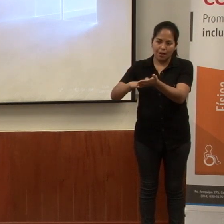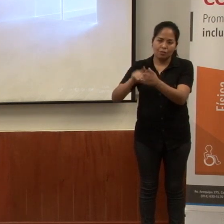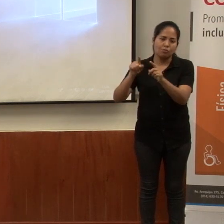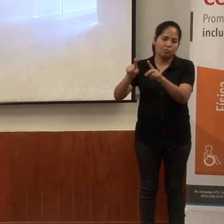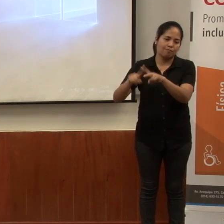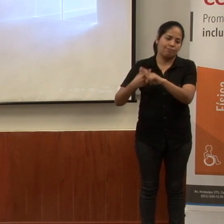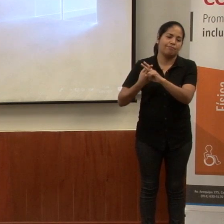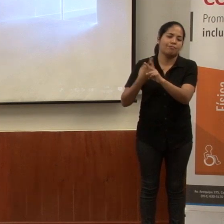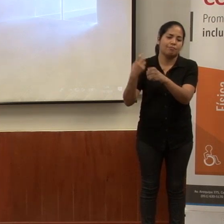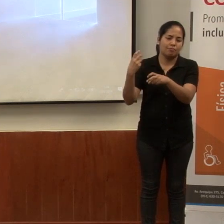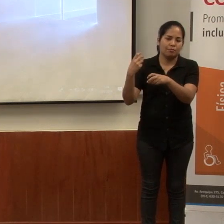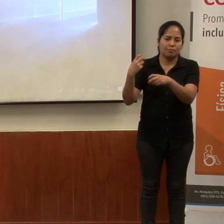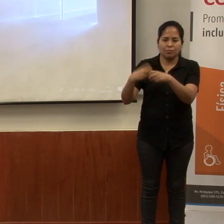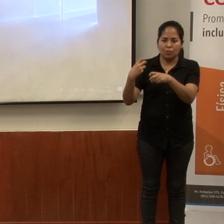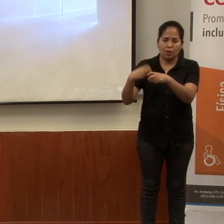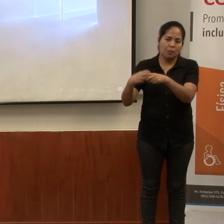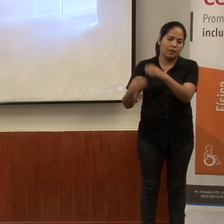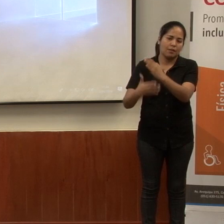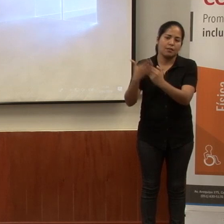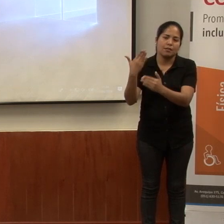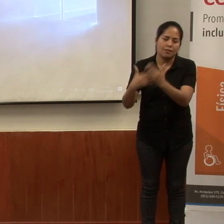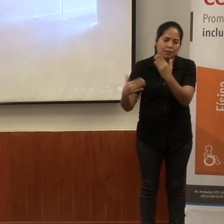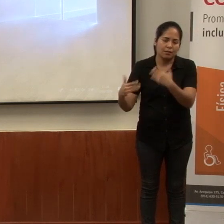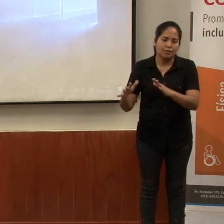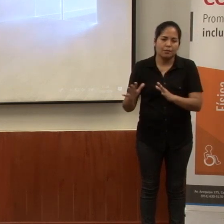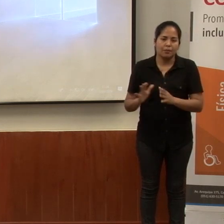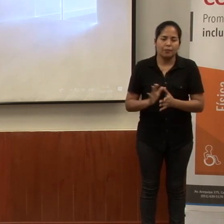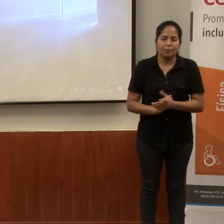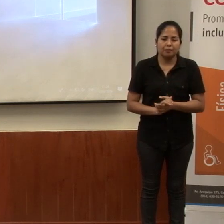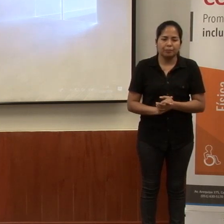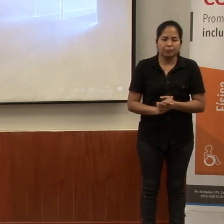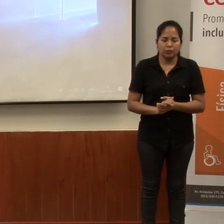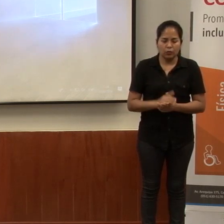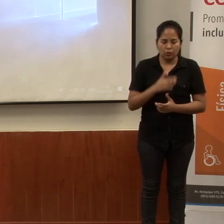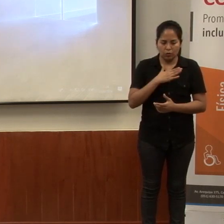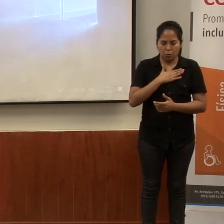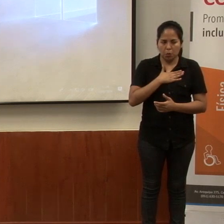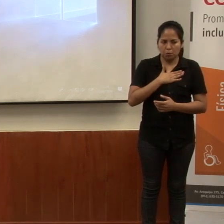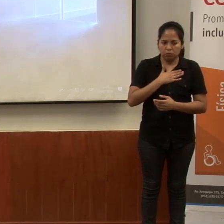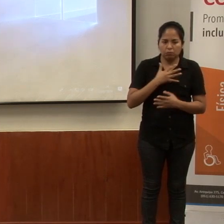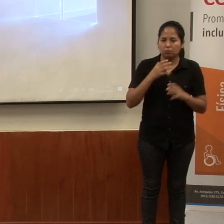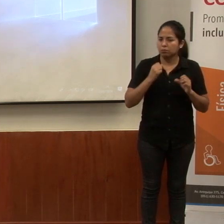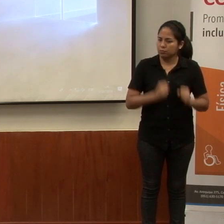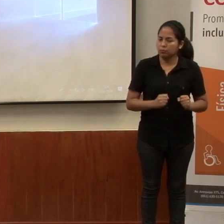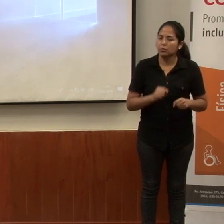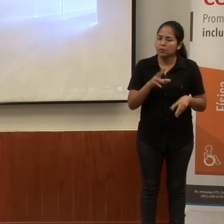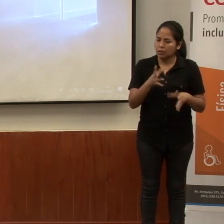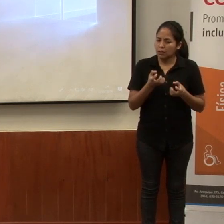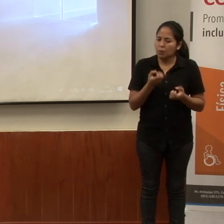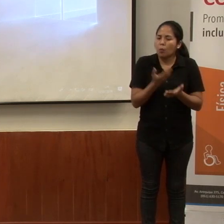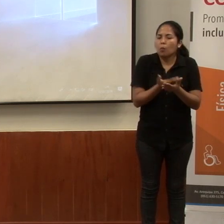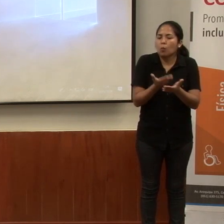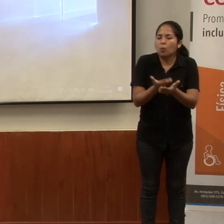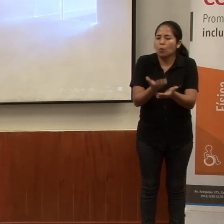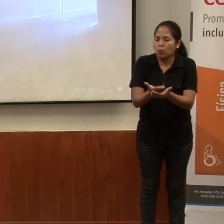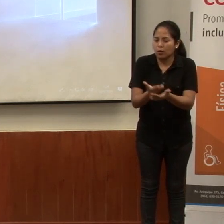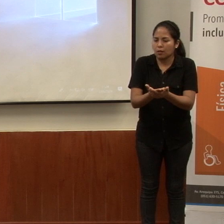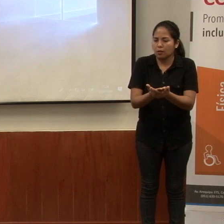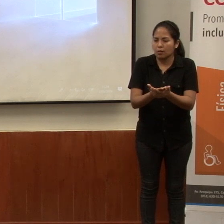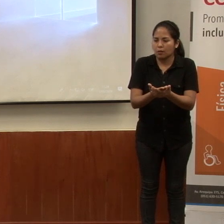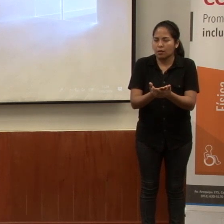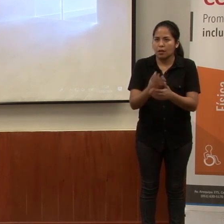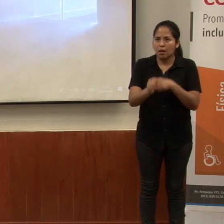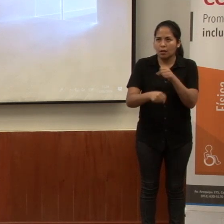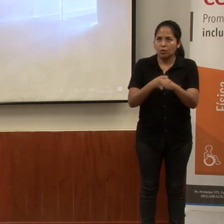discapacidad. Entonces nos hemos puesto como Sherlock Holmes, ¿no? Primero a generar evidencia. Por eso en el